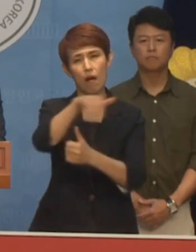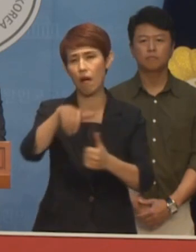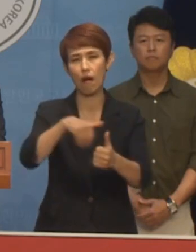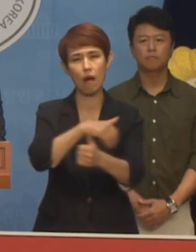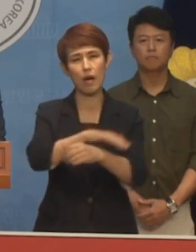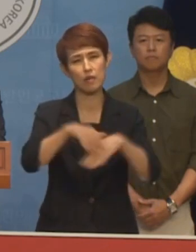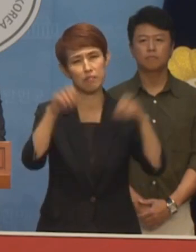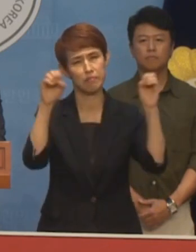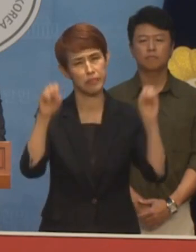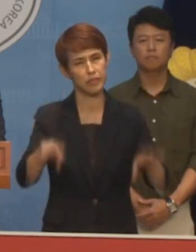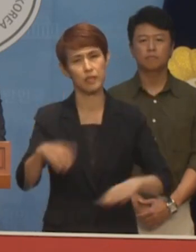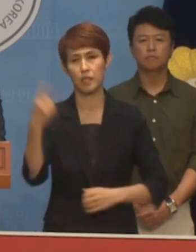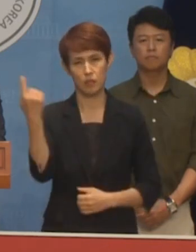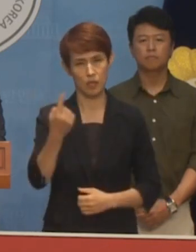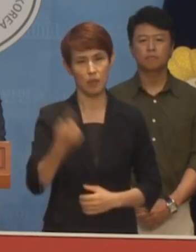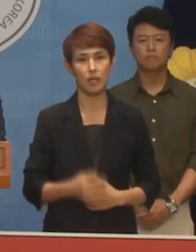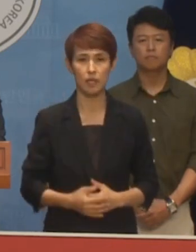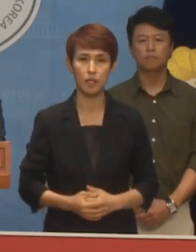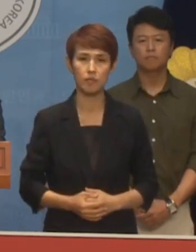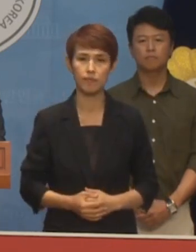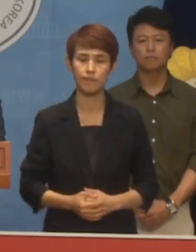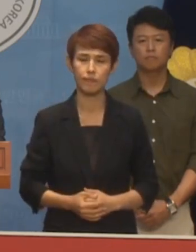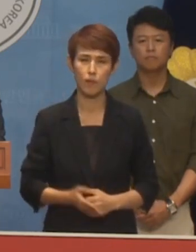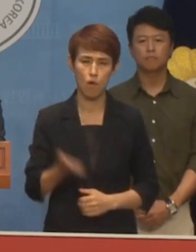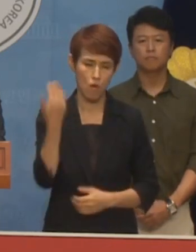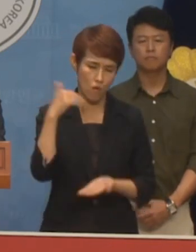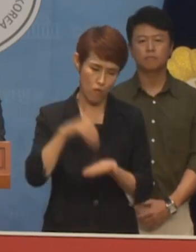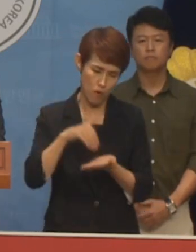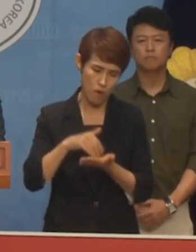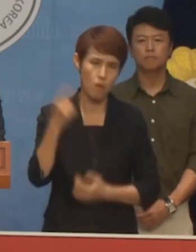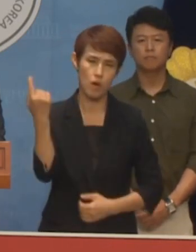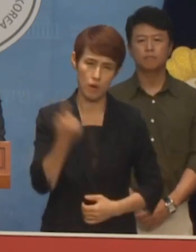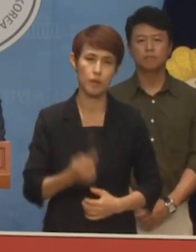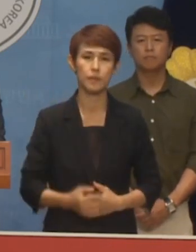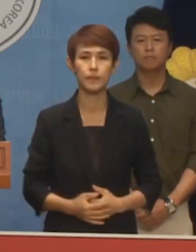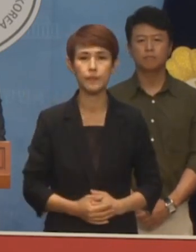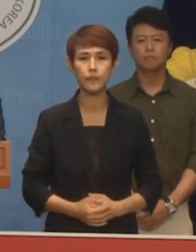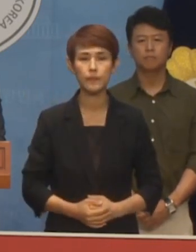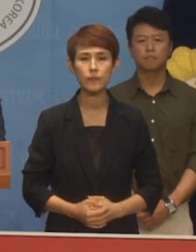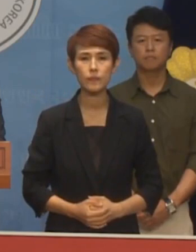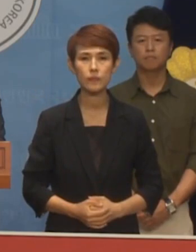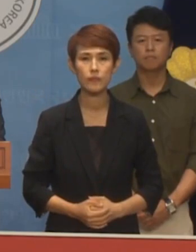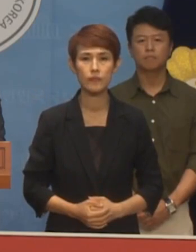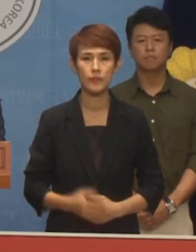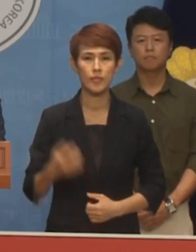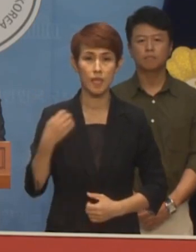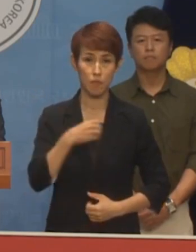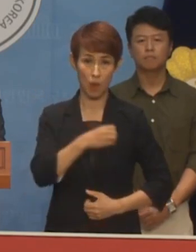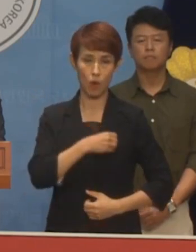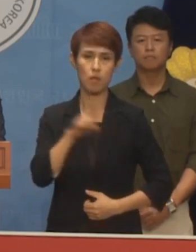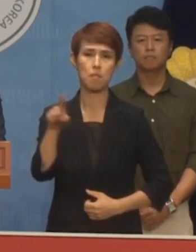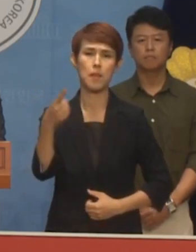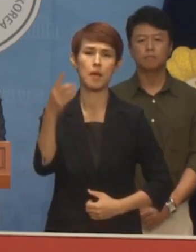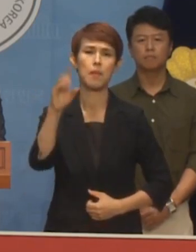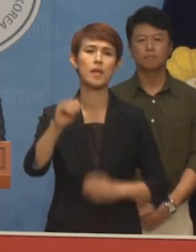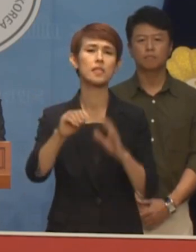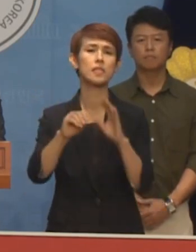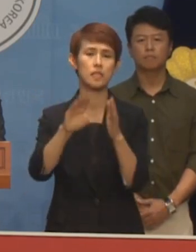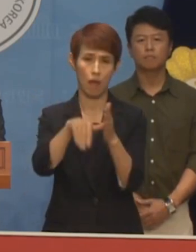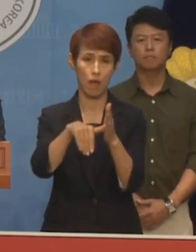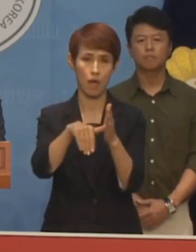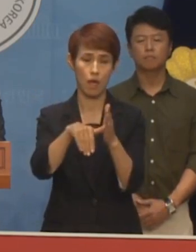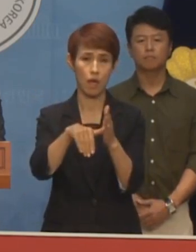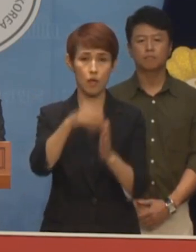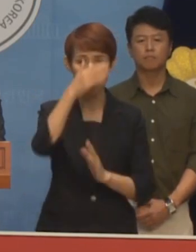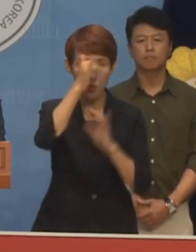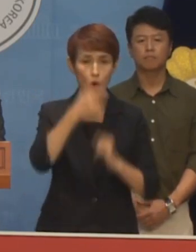연기처럼 무형으로 남아 자칫 못한 후회만 남을 것입니다. 책임당원 100만 시대에 과연 누군가가